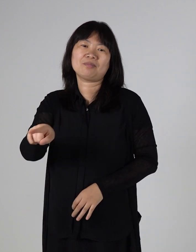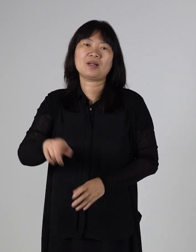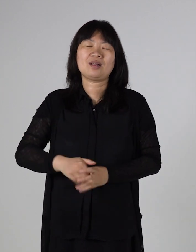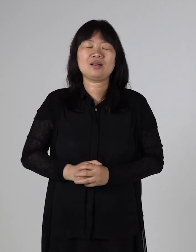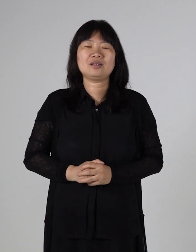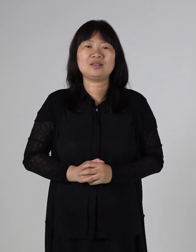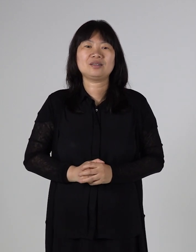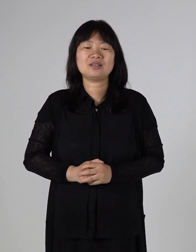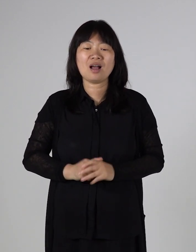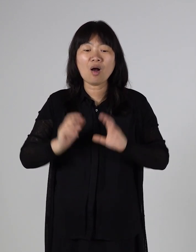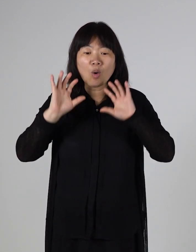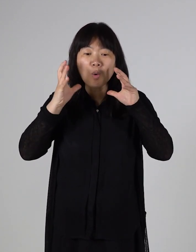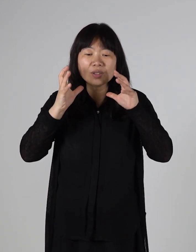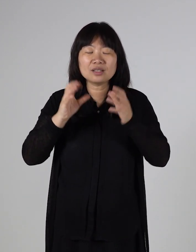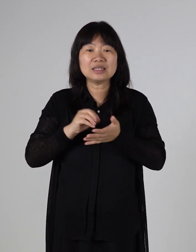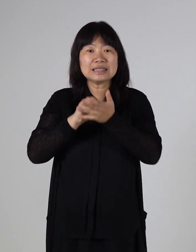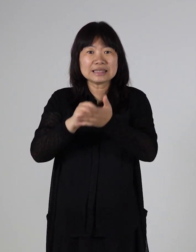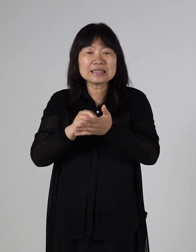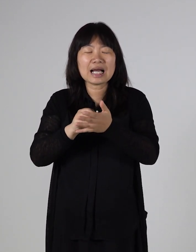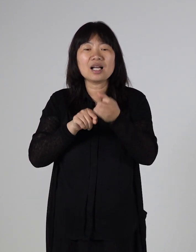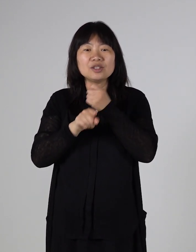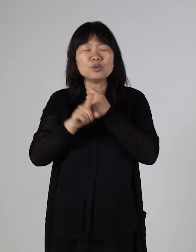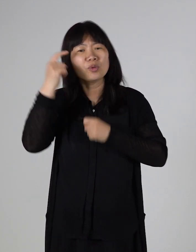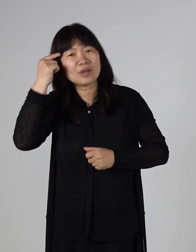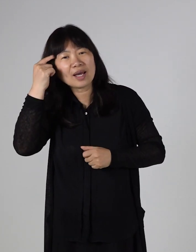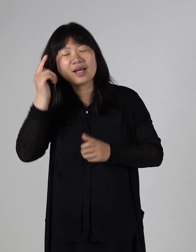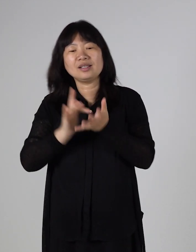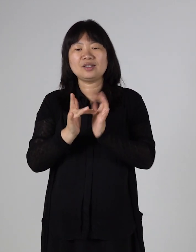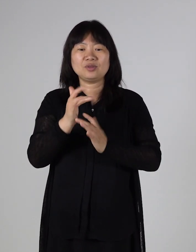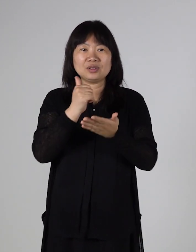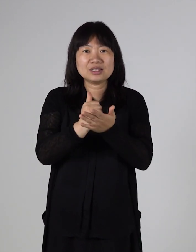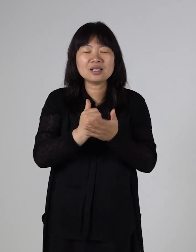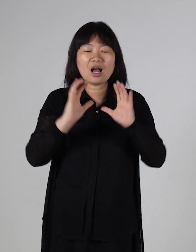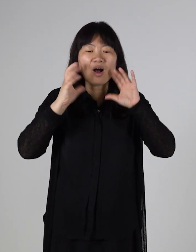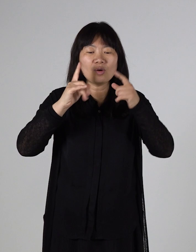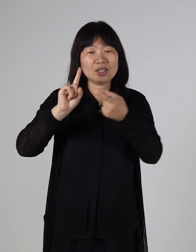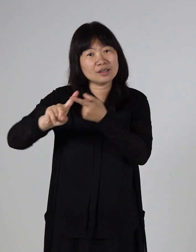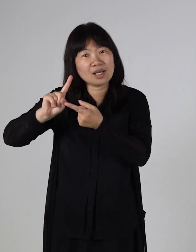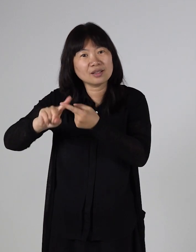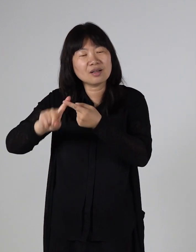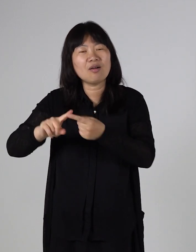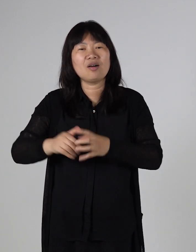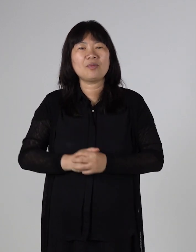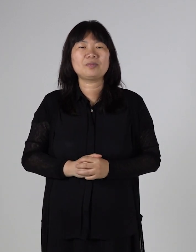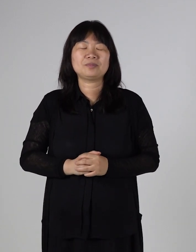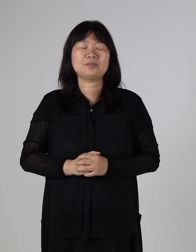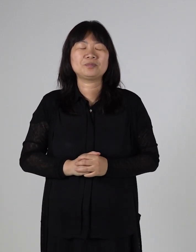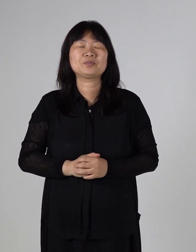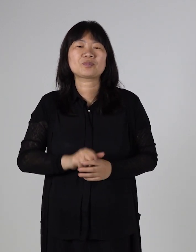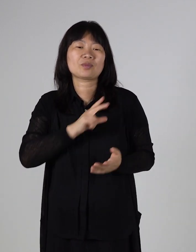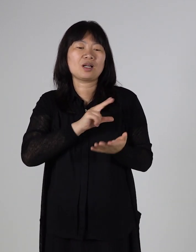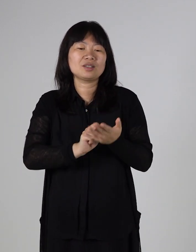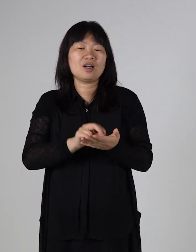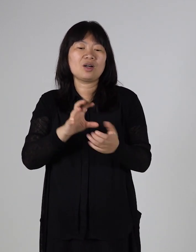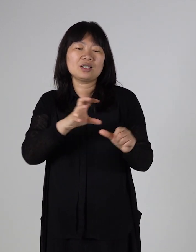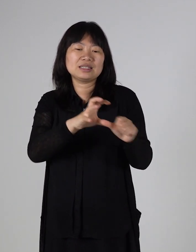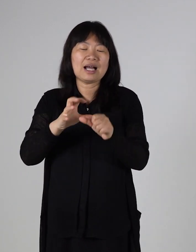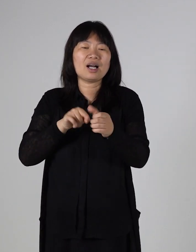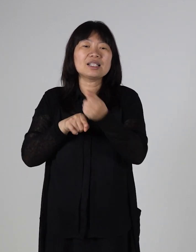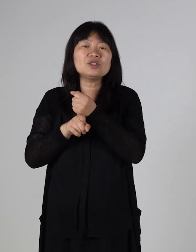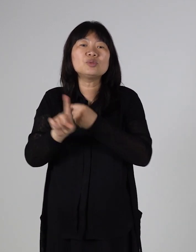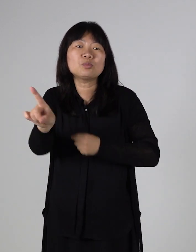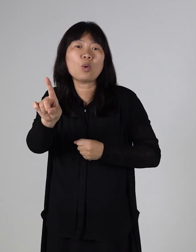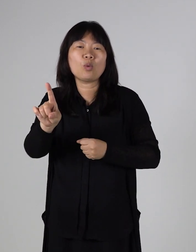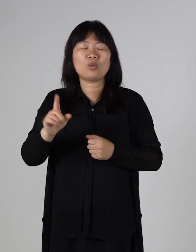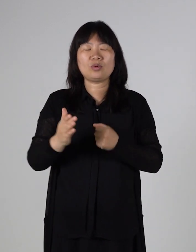근데 여기에 왜 어린아이가 등장이 돼야 되고 예수님은 어린아이를 소재로 사용했을까요?